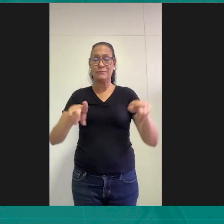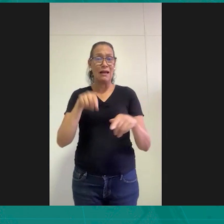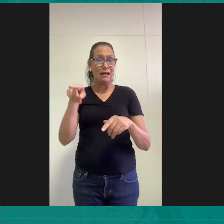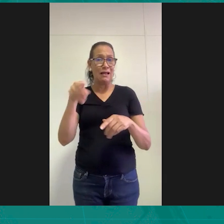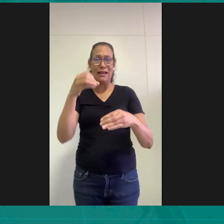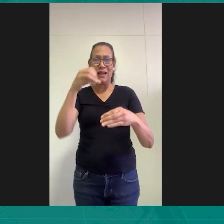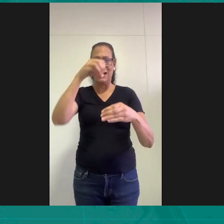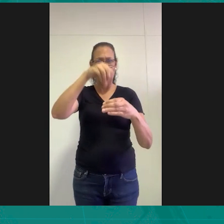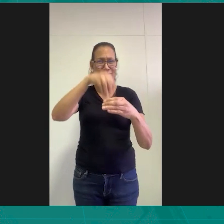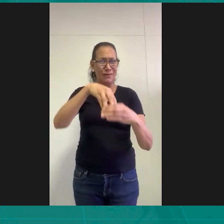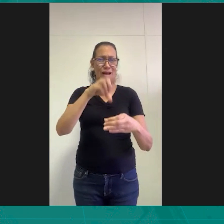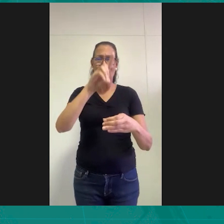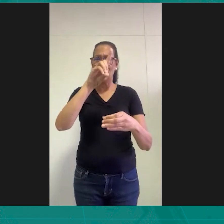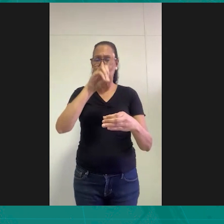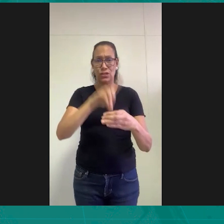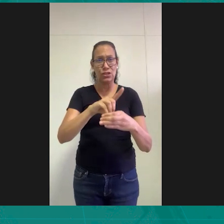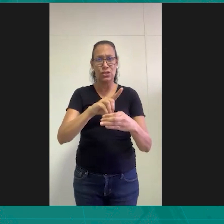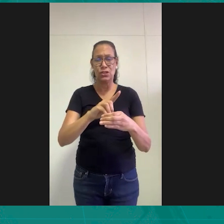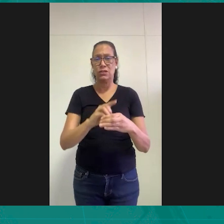etc, né?